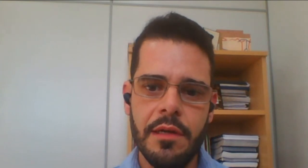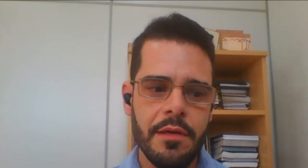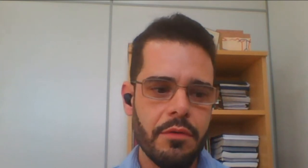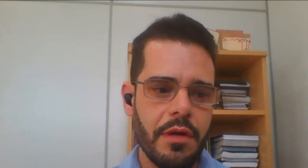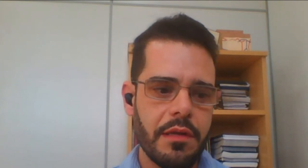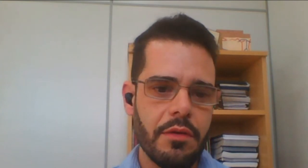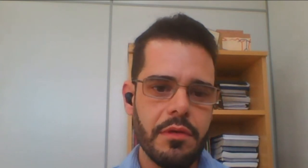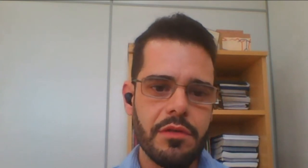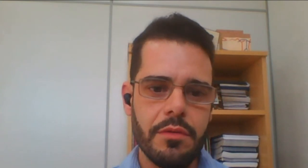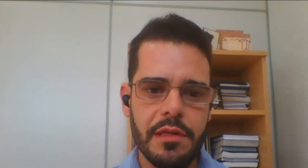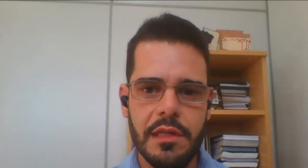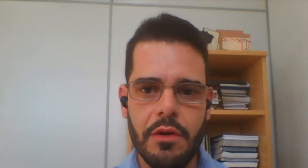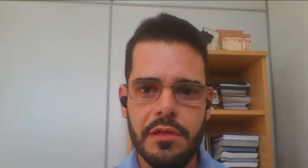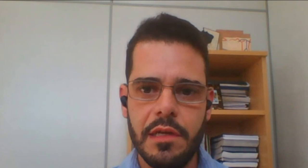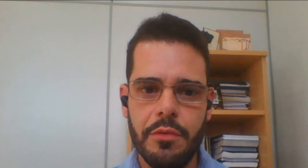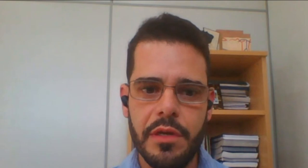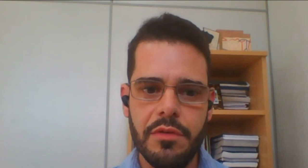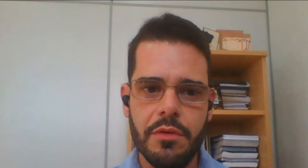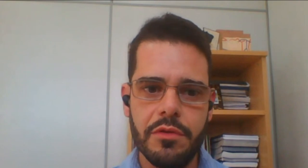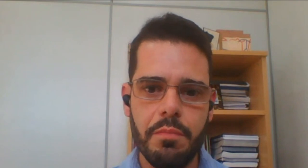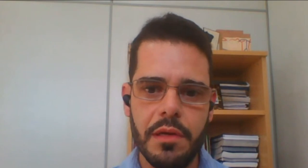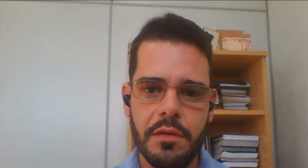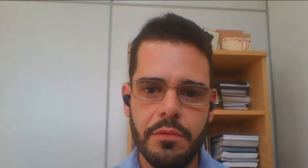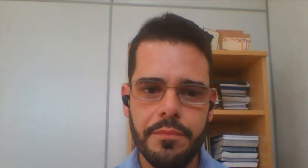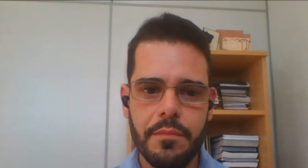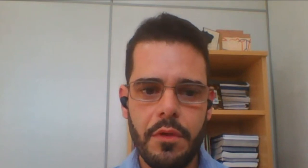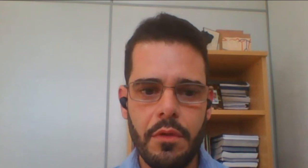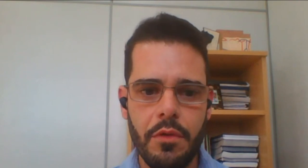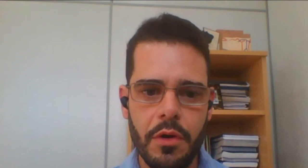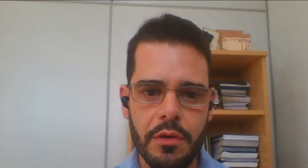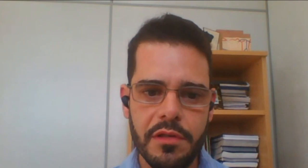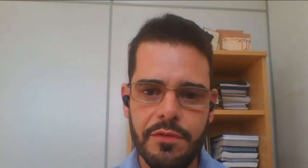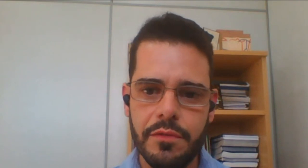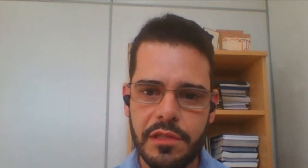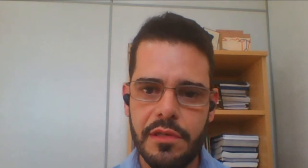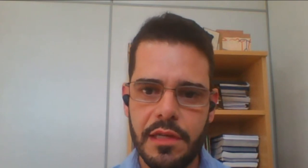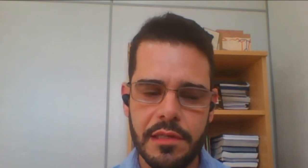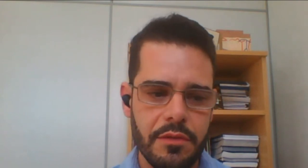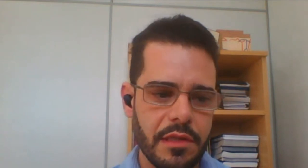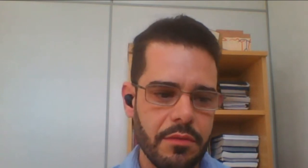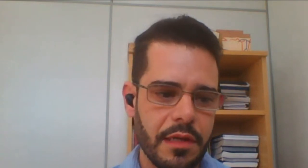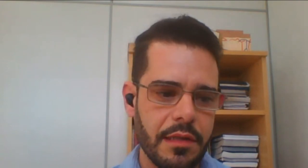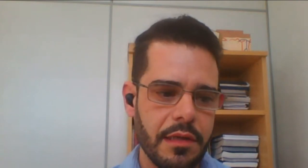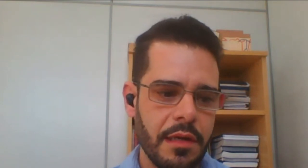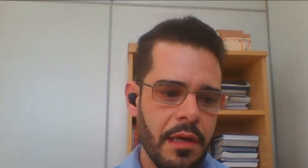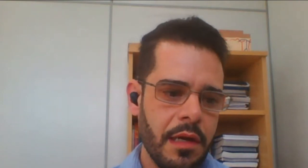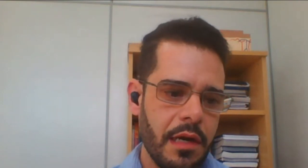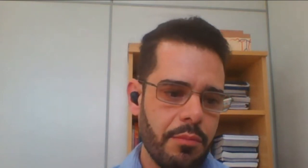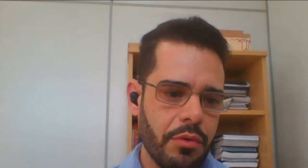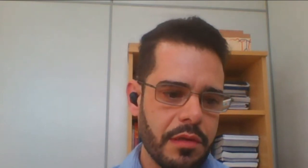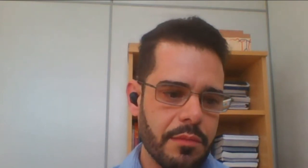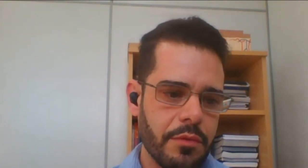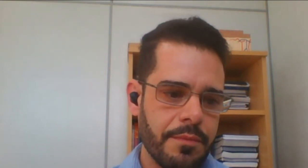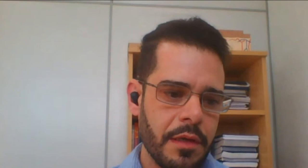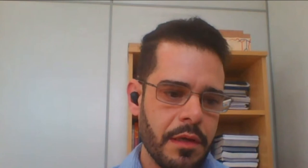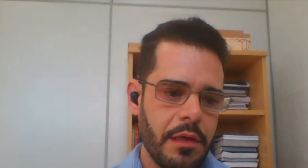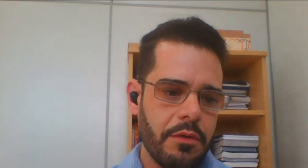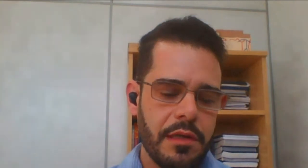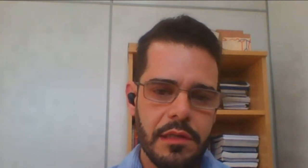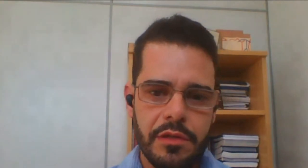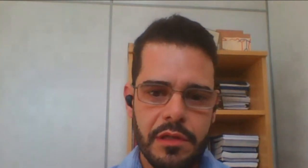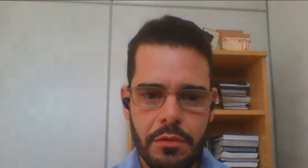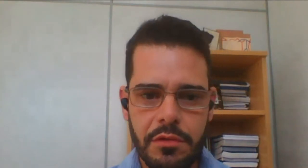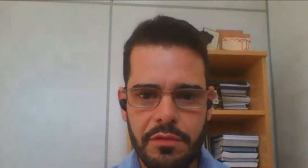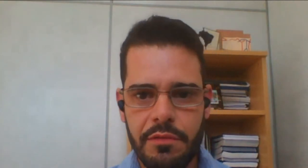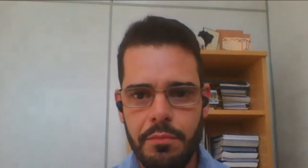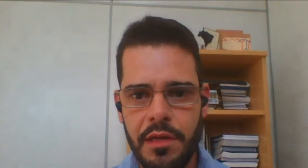universidade, né? Então, isso é sinal de que realmente o nosso plano ou a nossa função está sendo executada a bom termo.